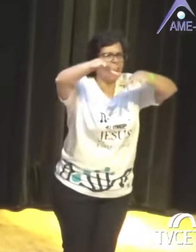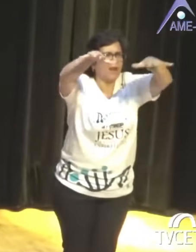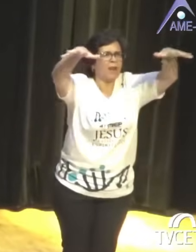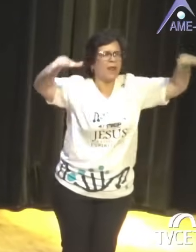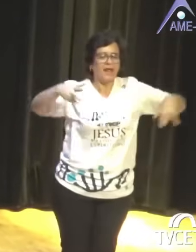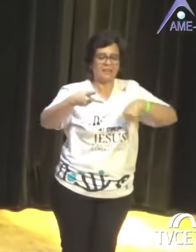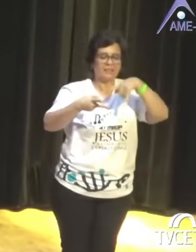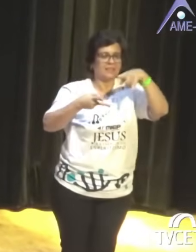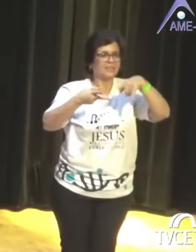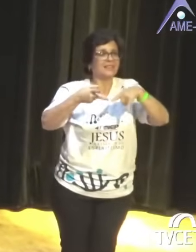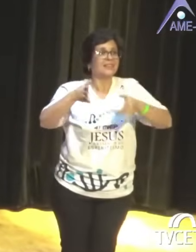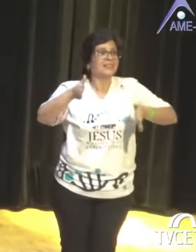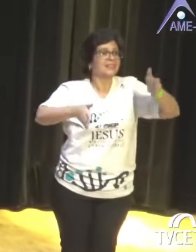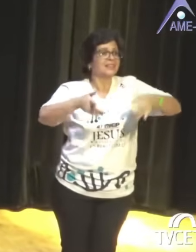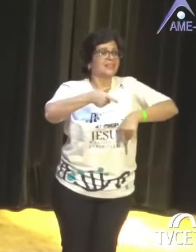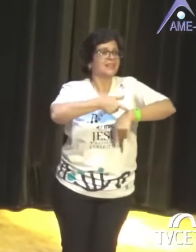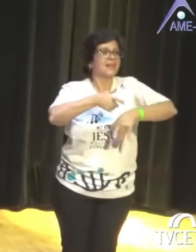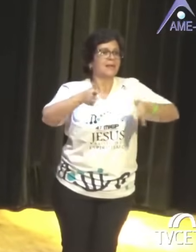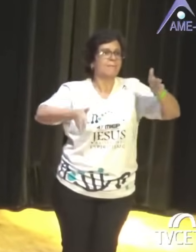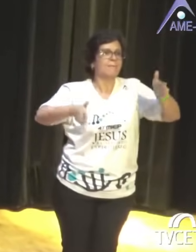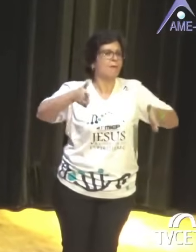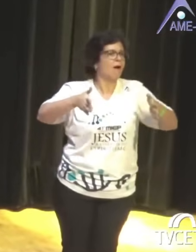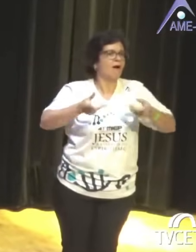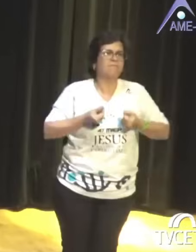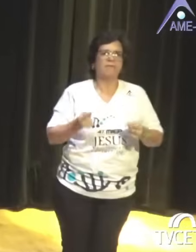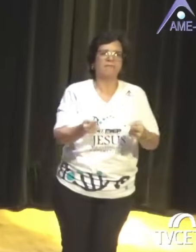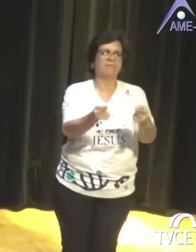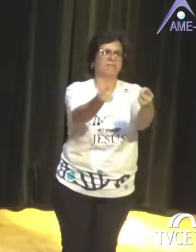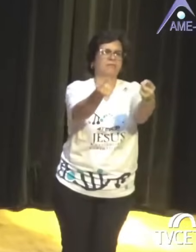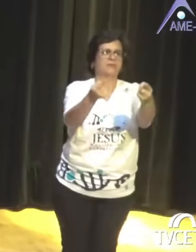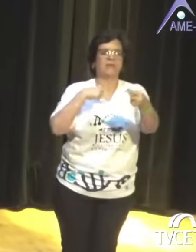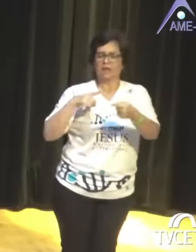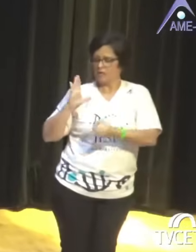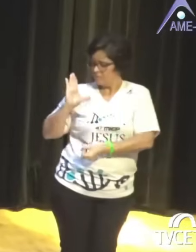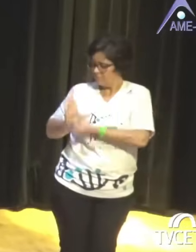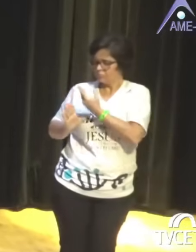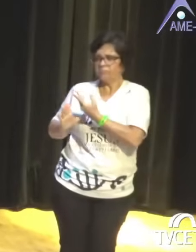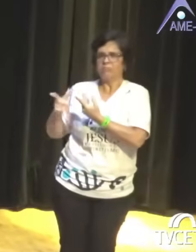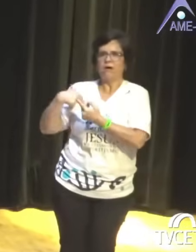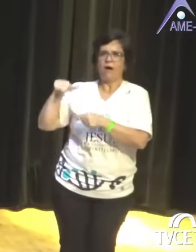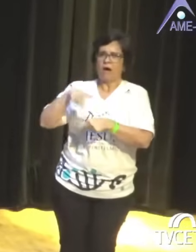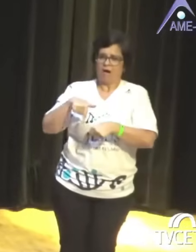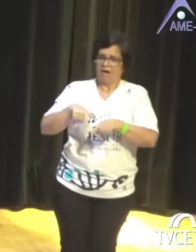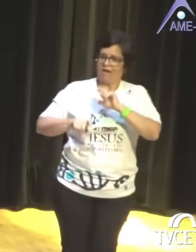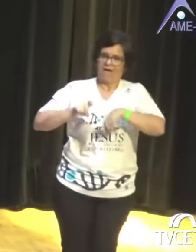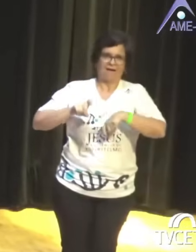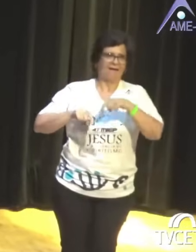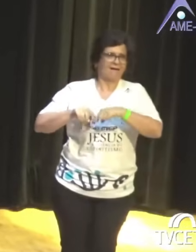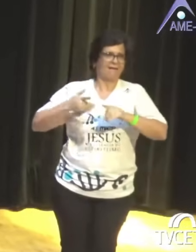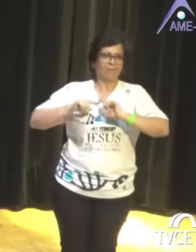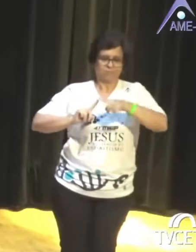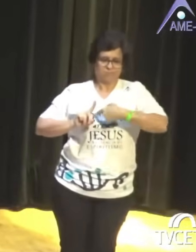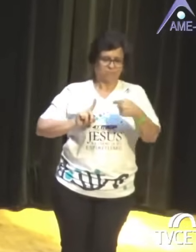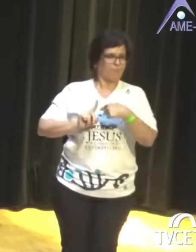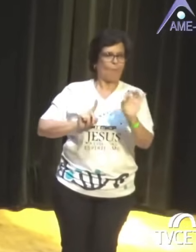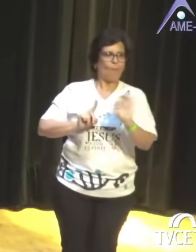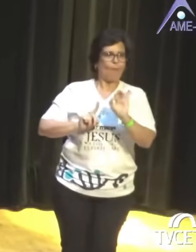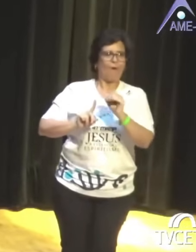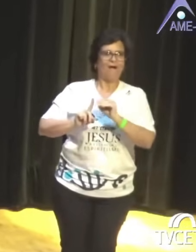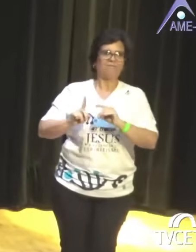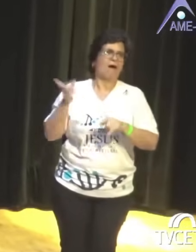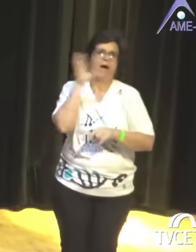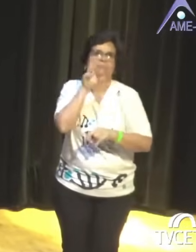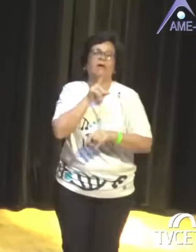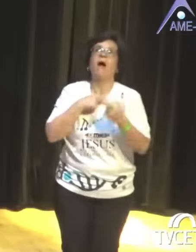o tempo porque aí você pensa assim você foi criado por Deus em algum momento e não foi na sua concepção não foi na